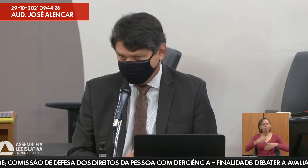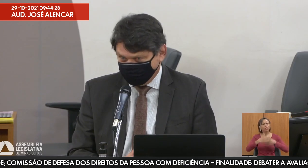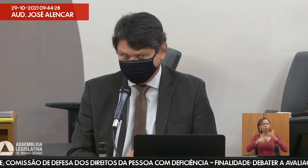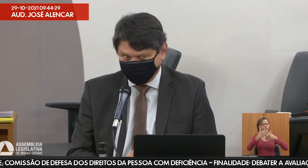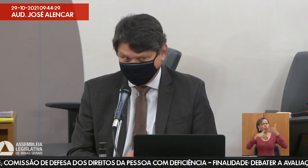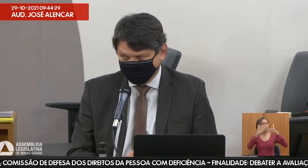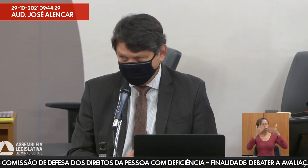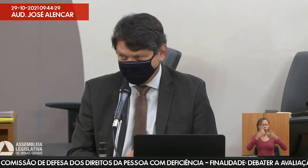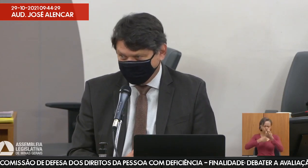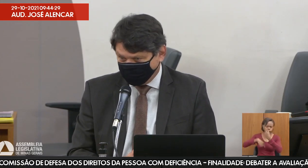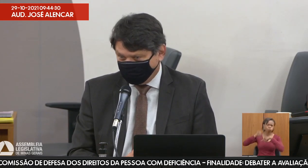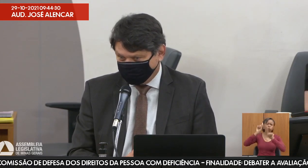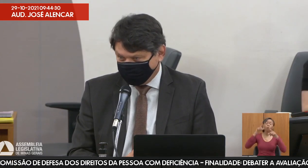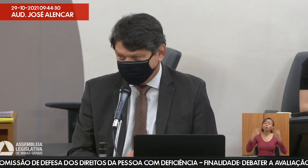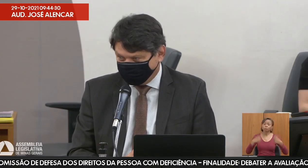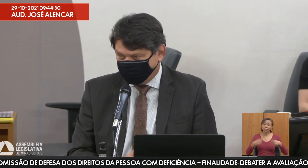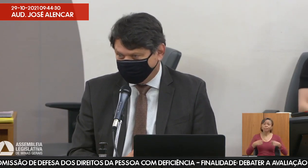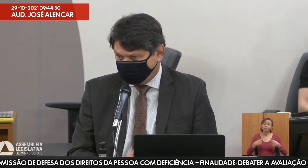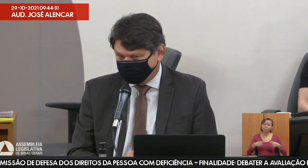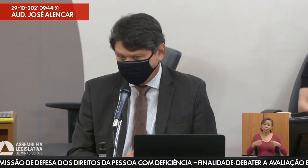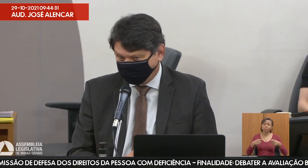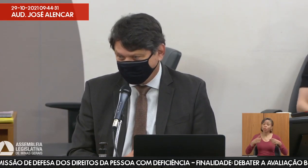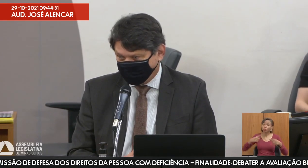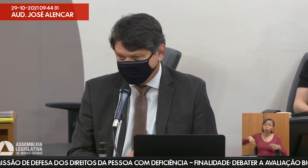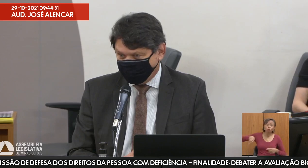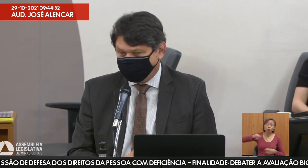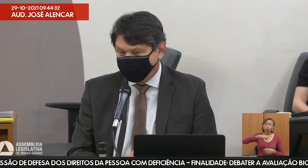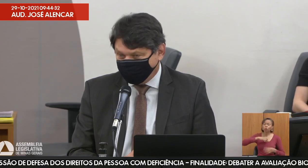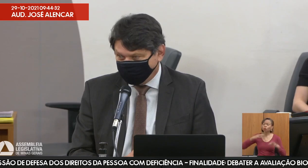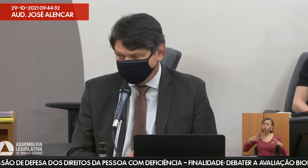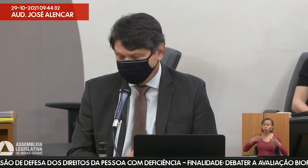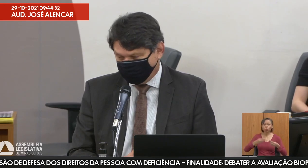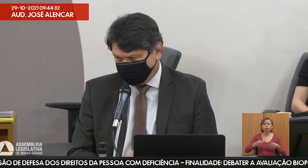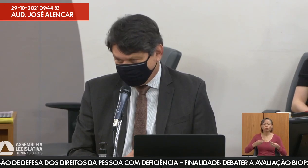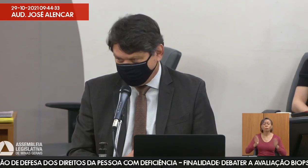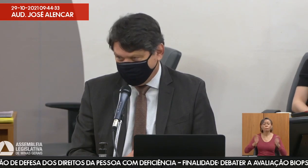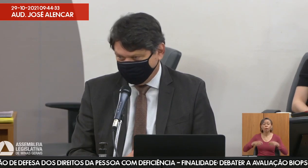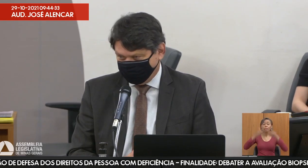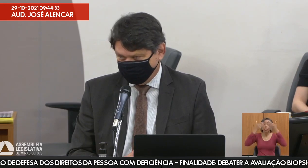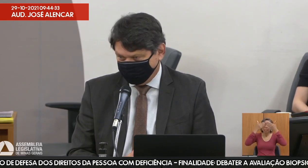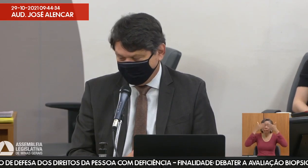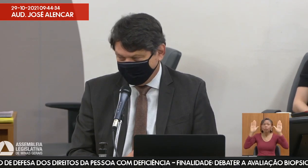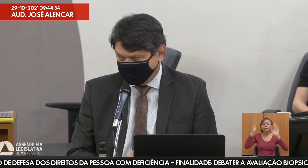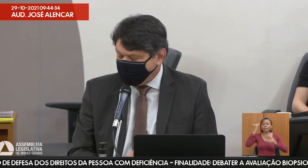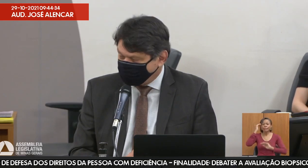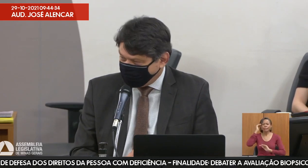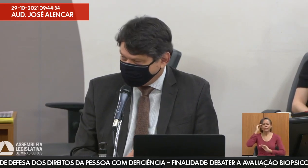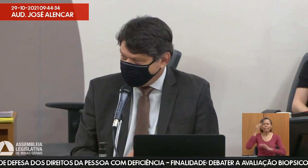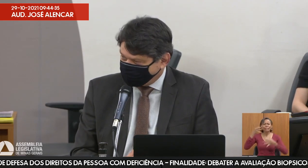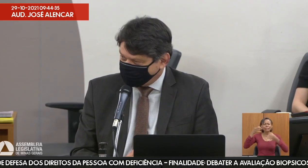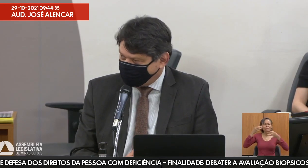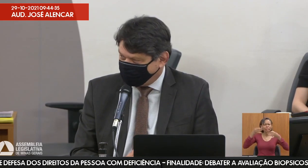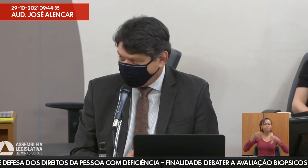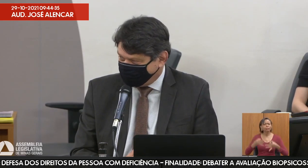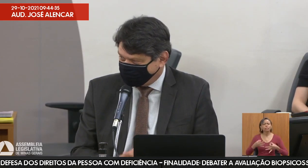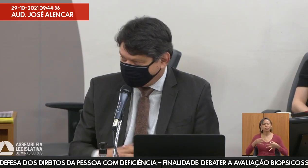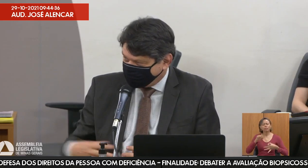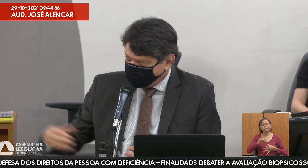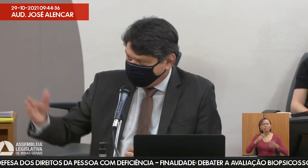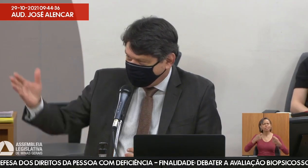Priscila, que todos entendamos da real necessidade. Desde o acesso aqui à praça, que está aqui em frente